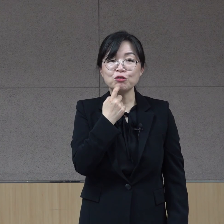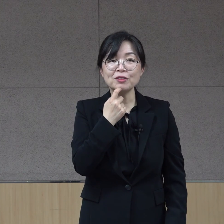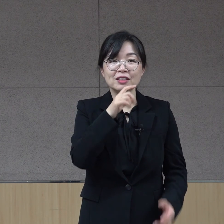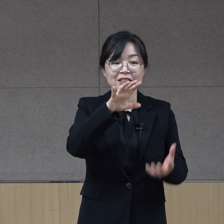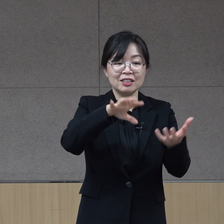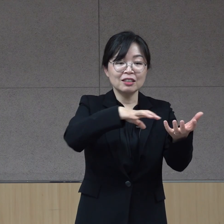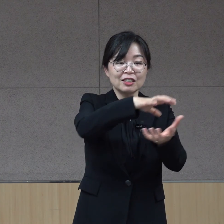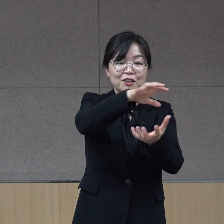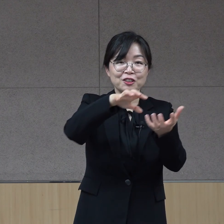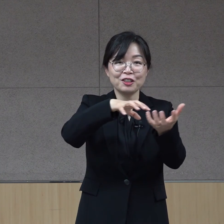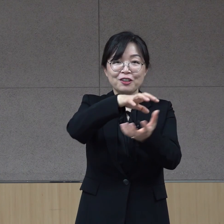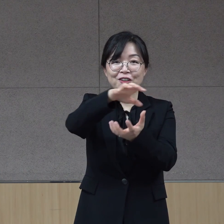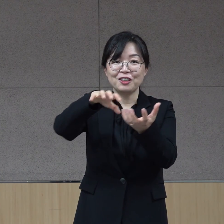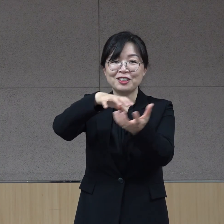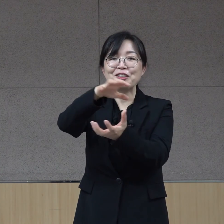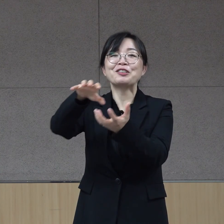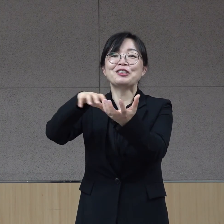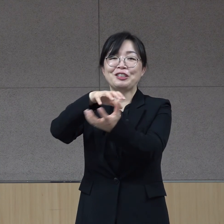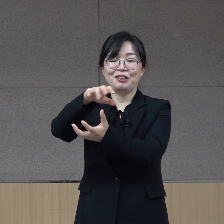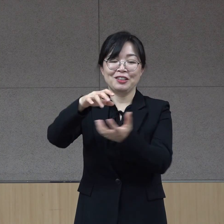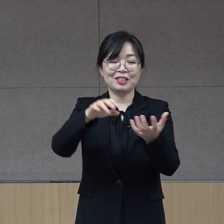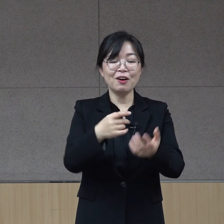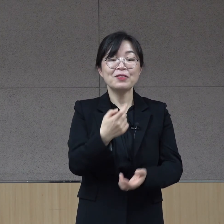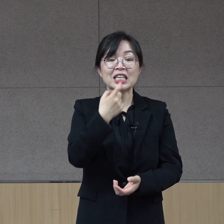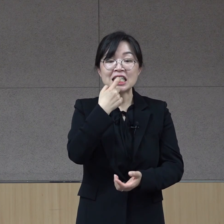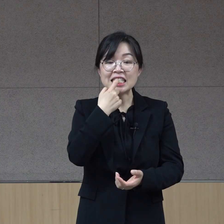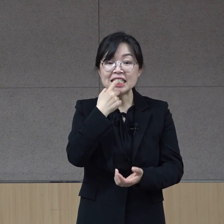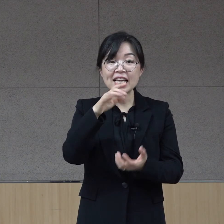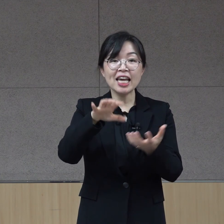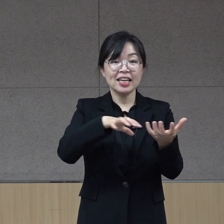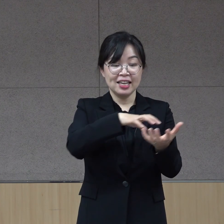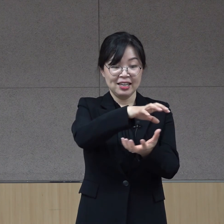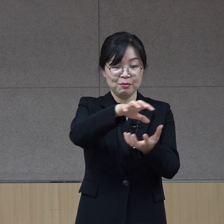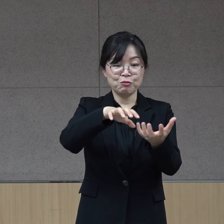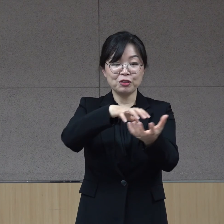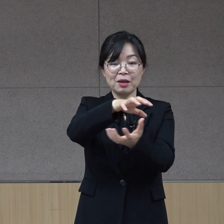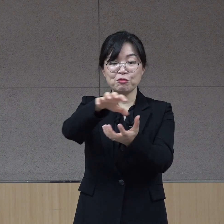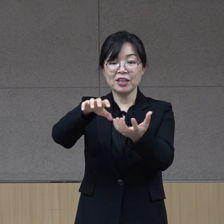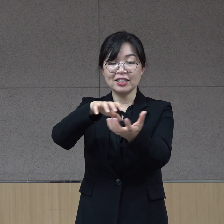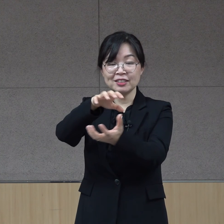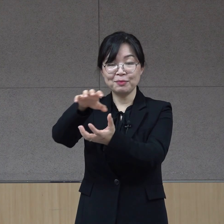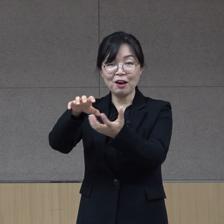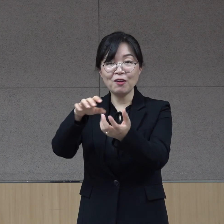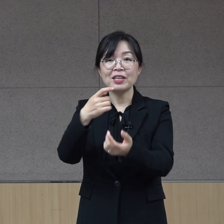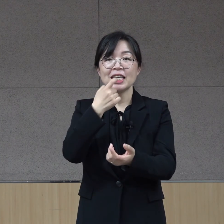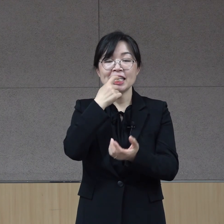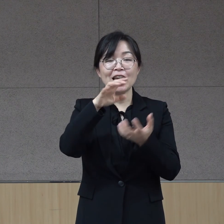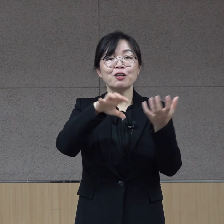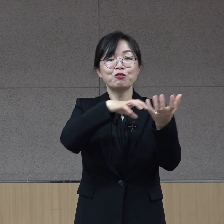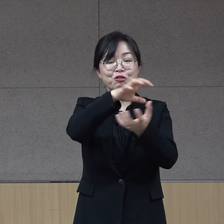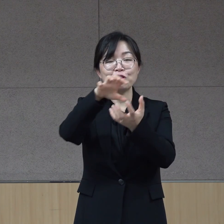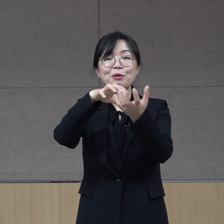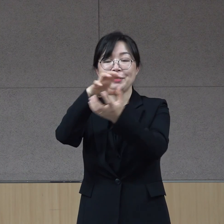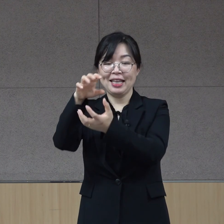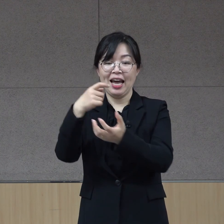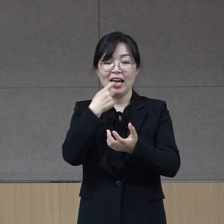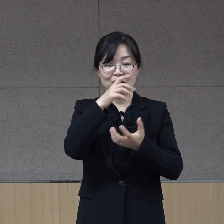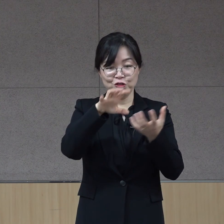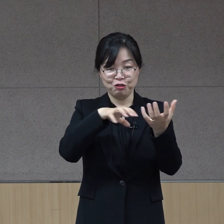구름은 이렇게 생겼어요. 그렇죠. 그래서 흰색 뭉게 있으면 이게 구름입니다.